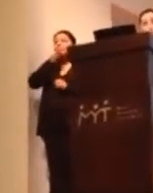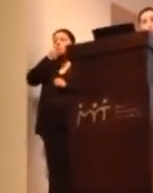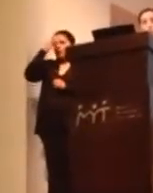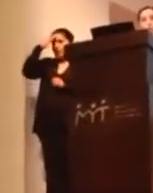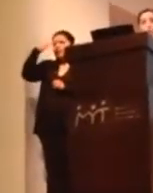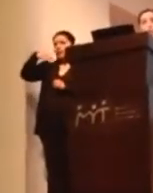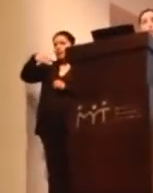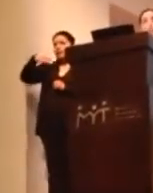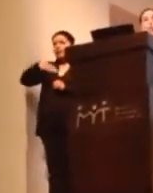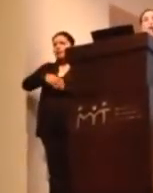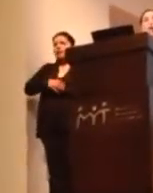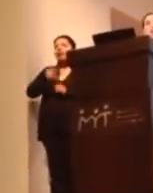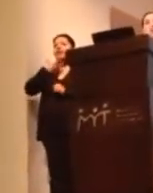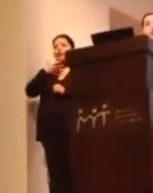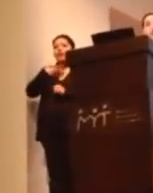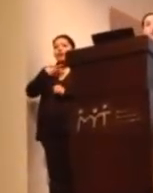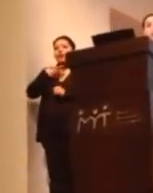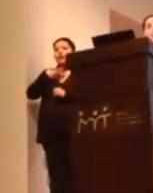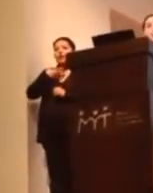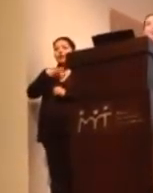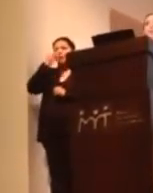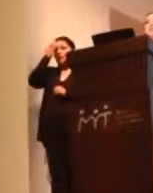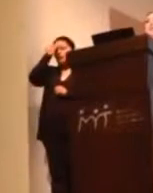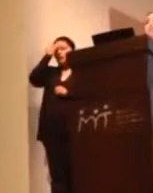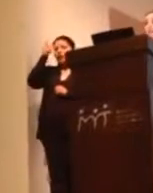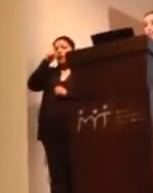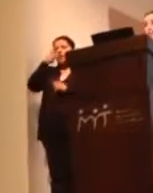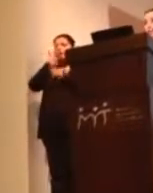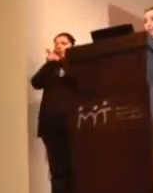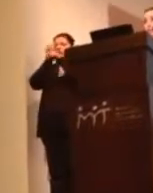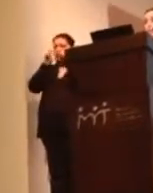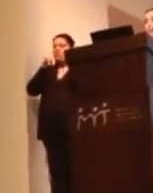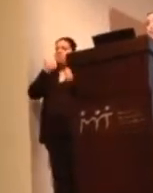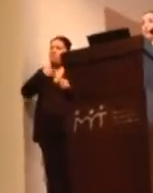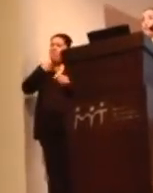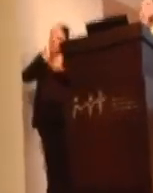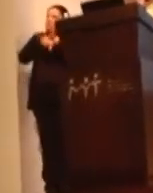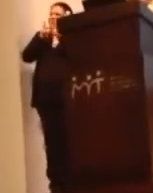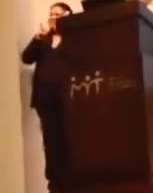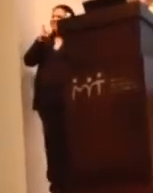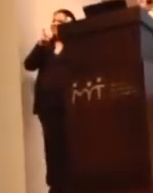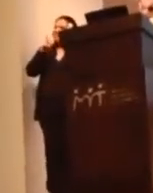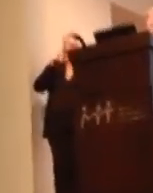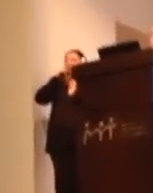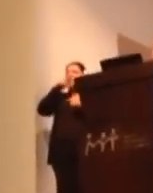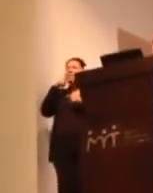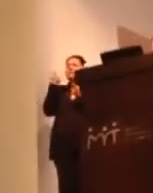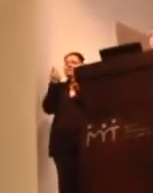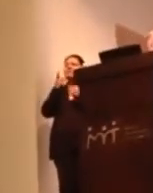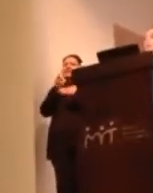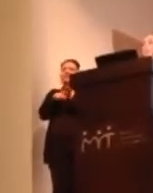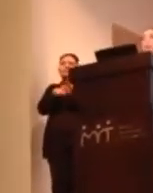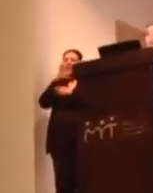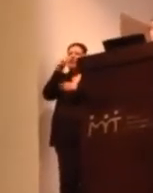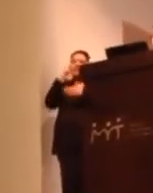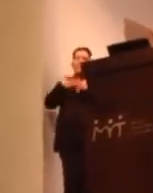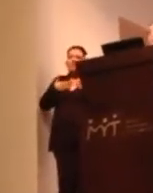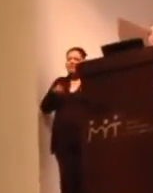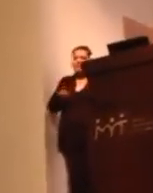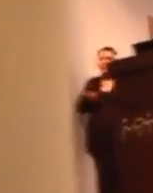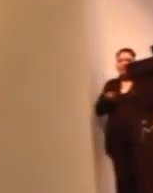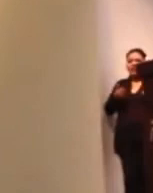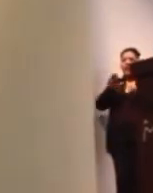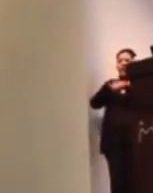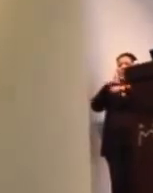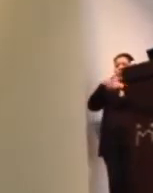cuenta, tiene la conciencia de que es diferente, de que algo está haciendo diferente, pero no lo entiende porque